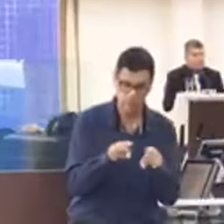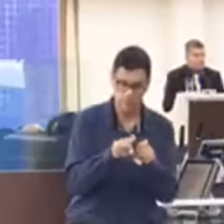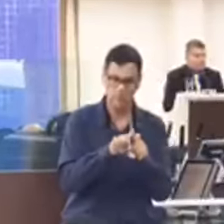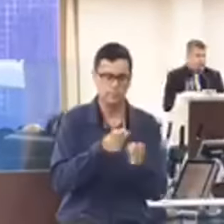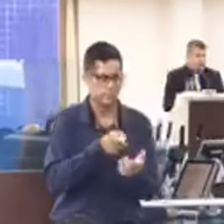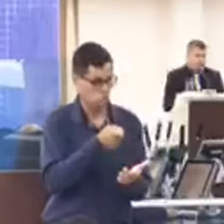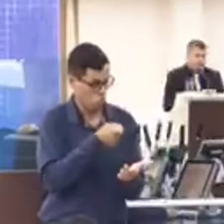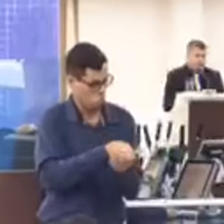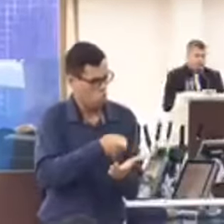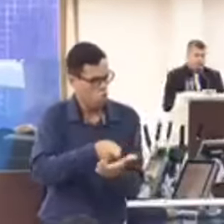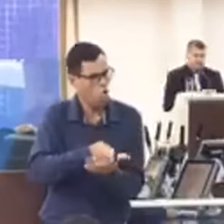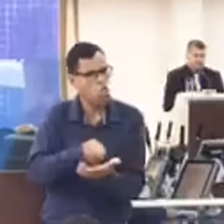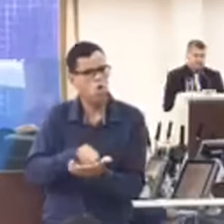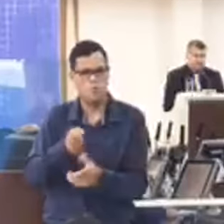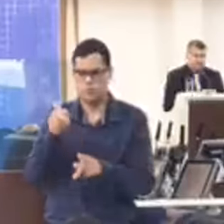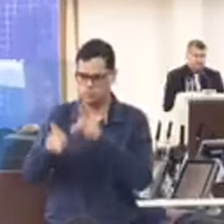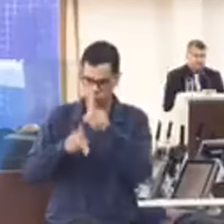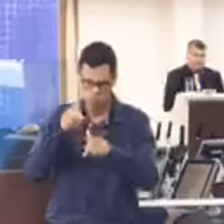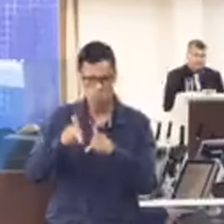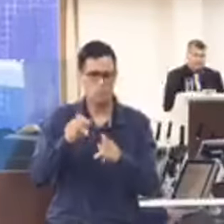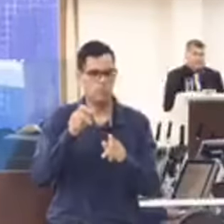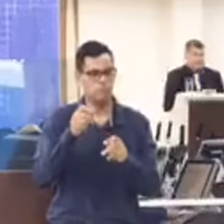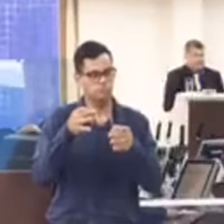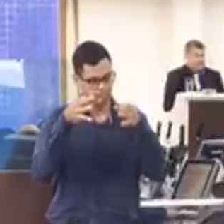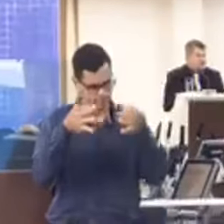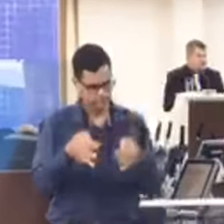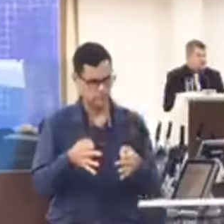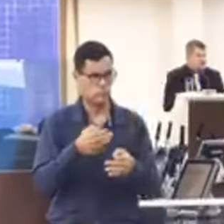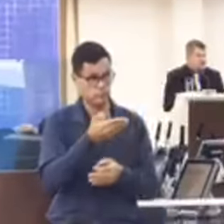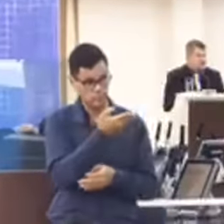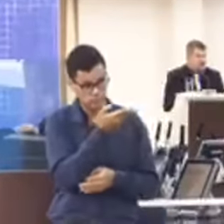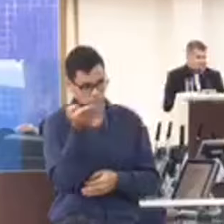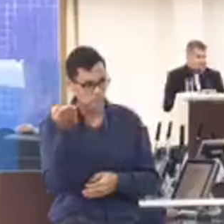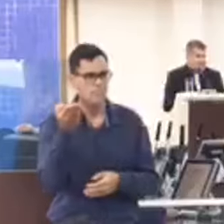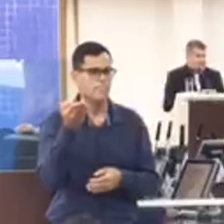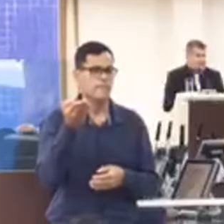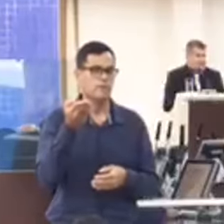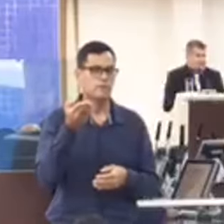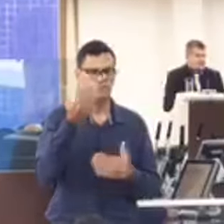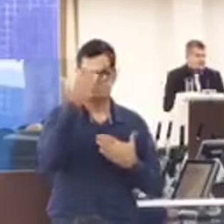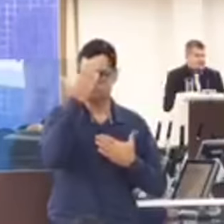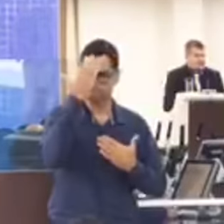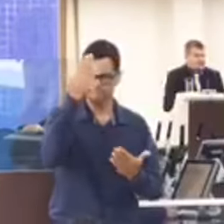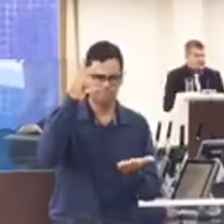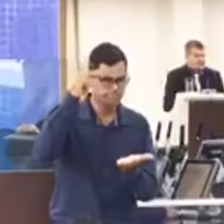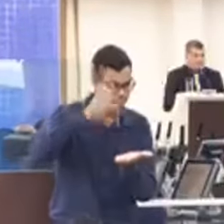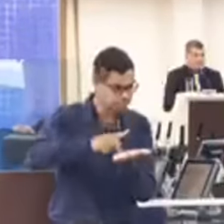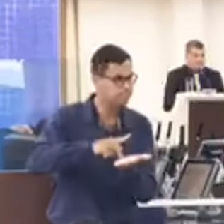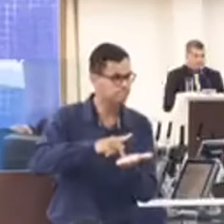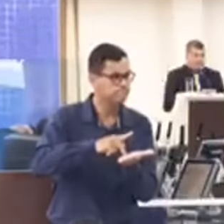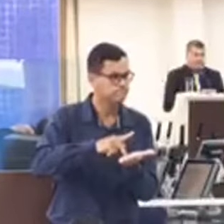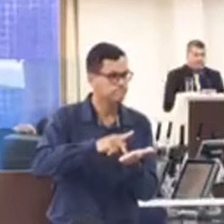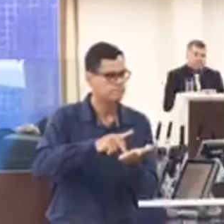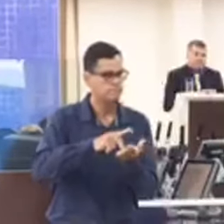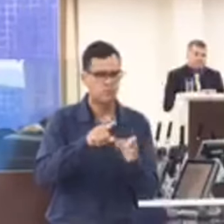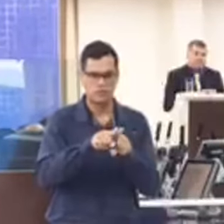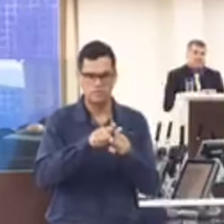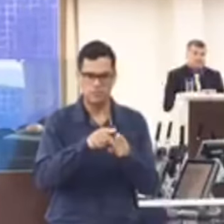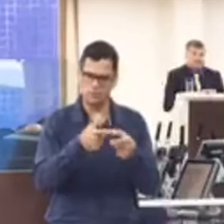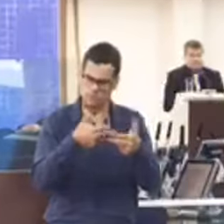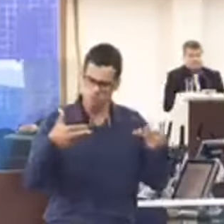cobrando aquilo que é do povo de Paranaguá. Então, para vocês, eu deixo aqui meu agradecimento, e coisas